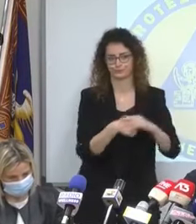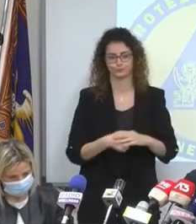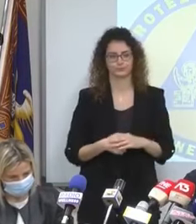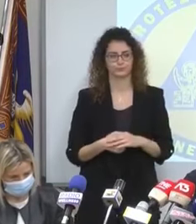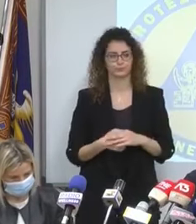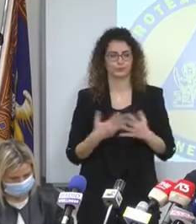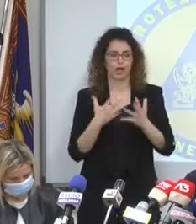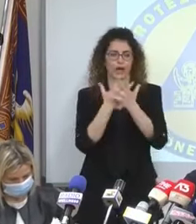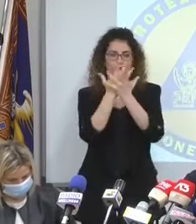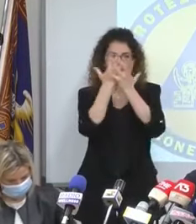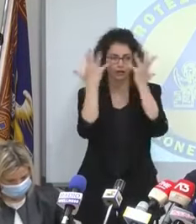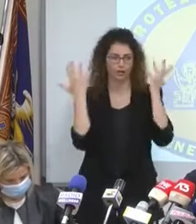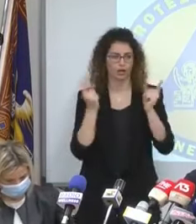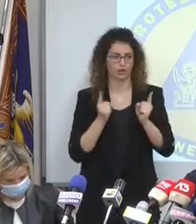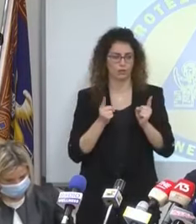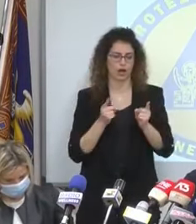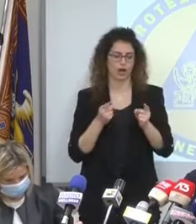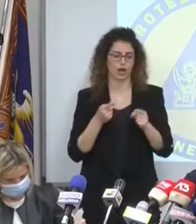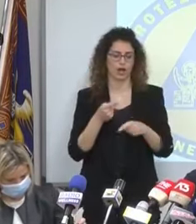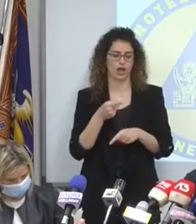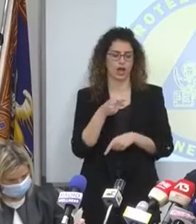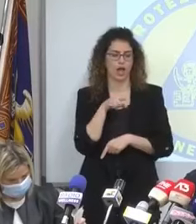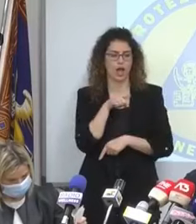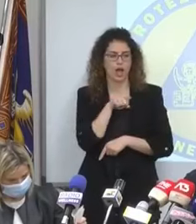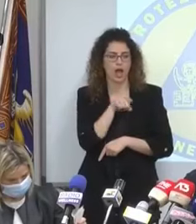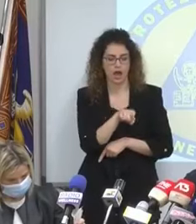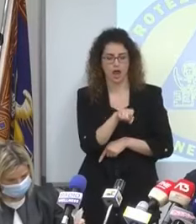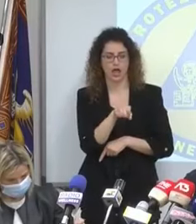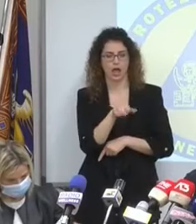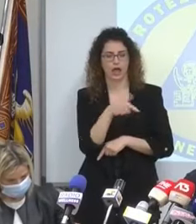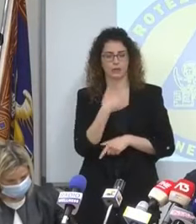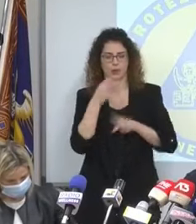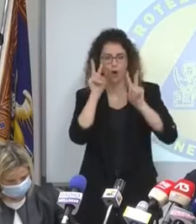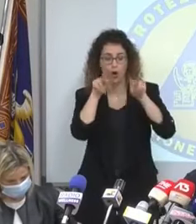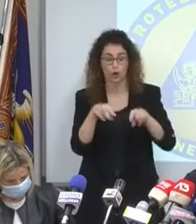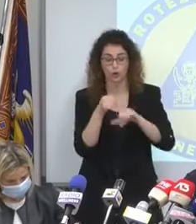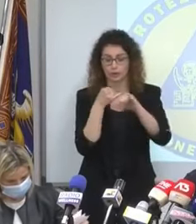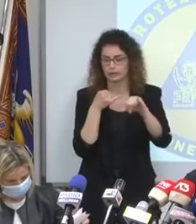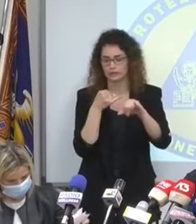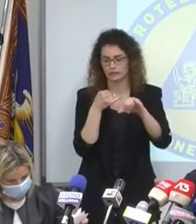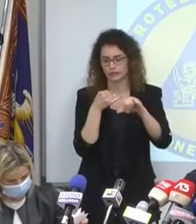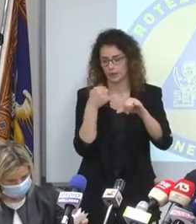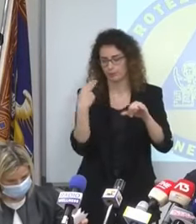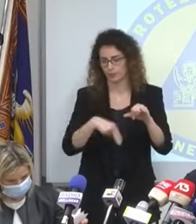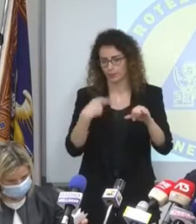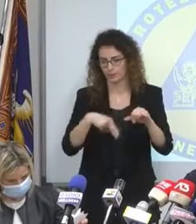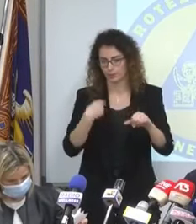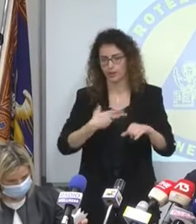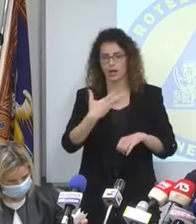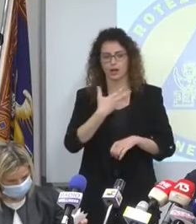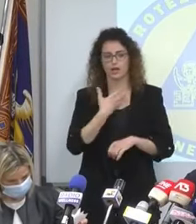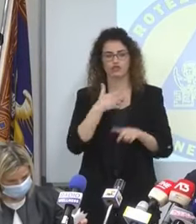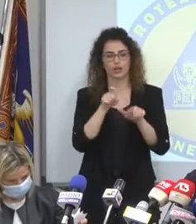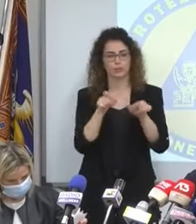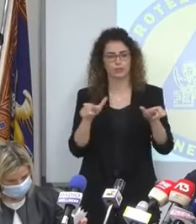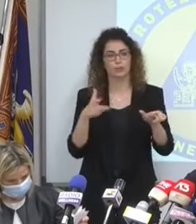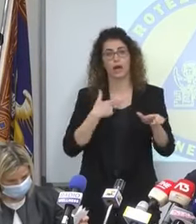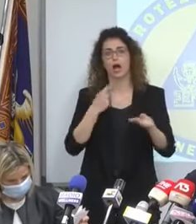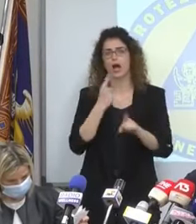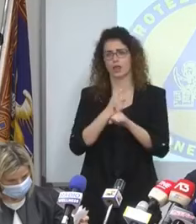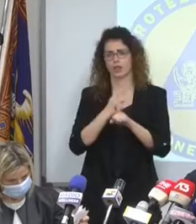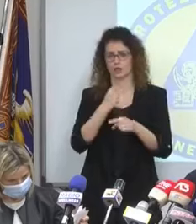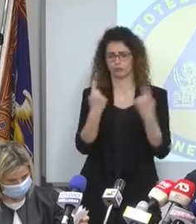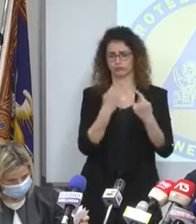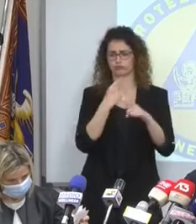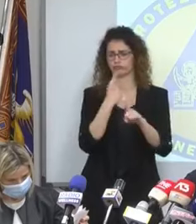questioni che lei, comprendo, non è in grado di controllare a distanza. Ci sono persone però che hanno... Sì, però dobbiamo far chiarezza